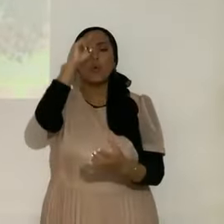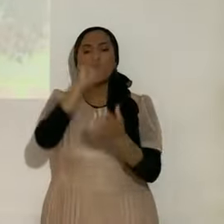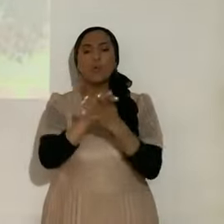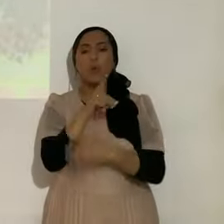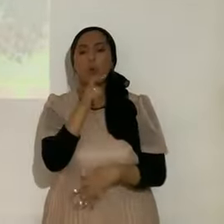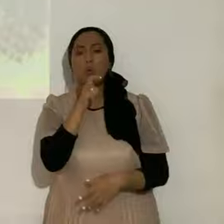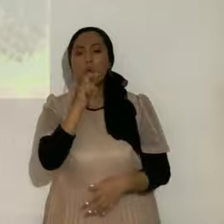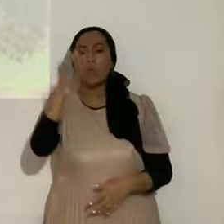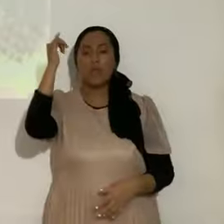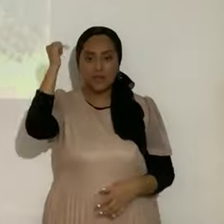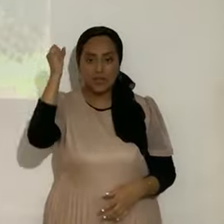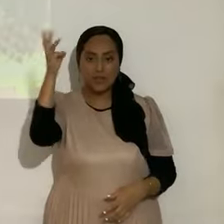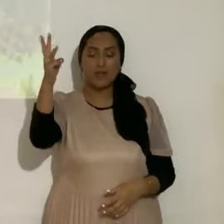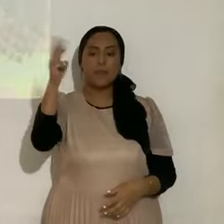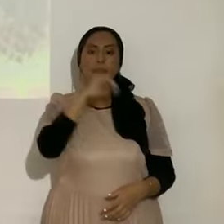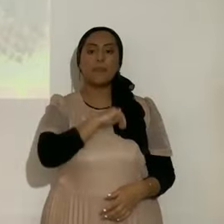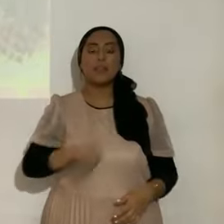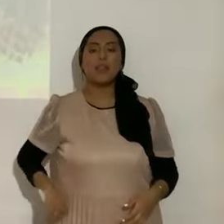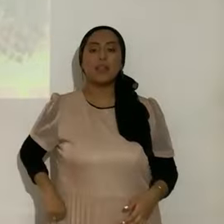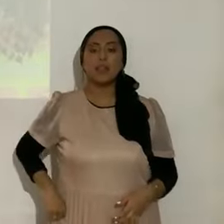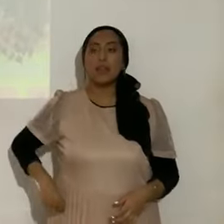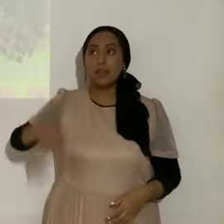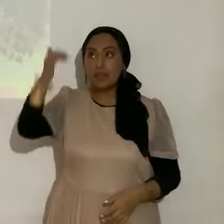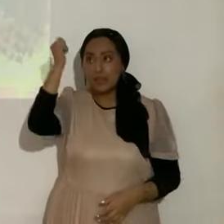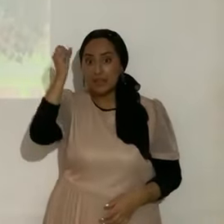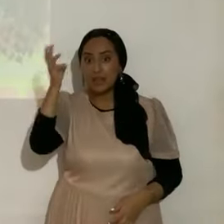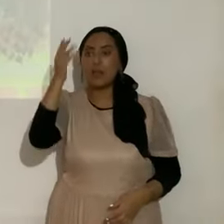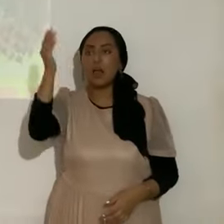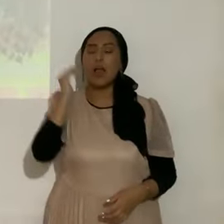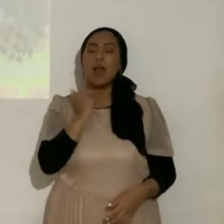Yahshua HaMashiach. Porque Yahshua HaMashiach es nuestra luz,